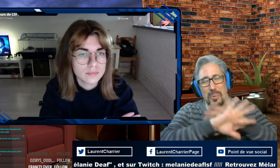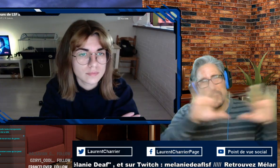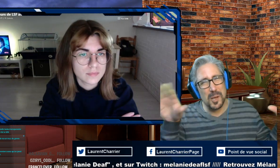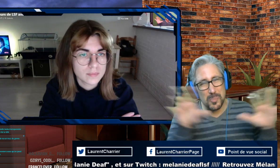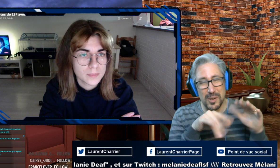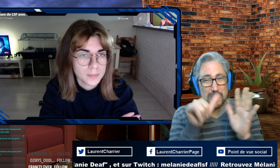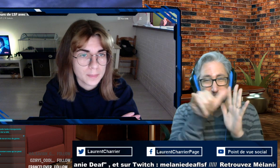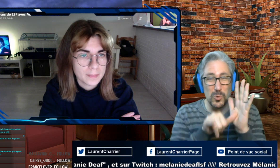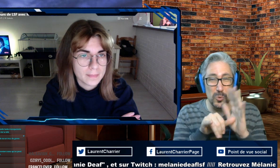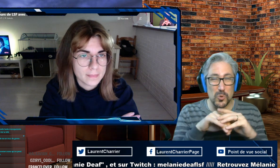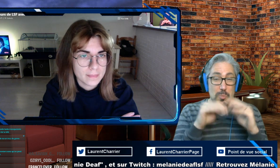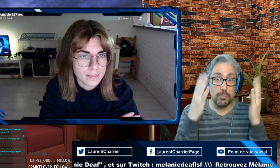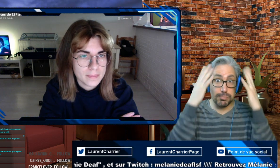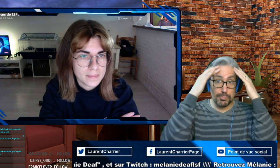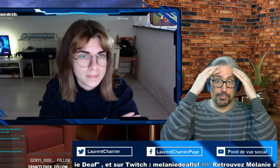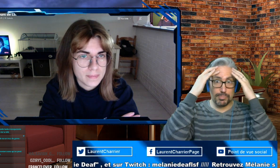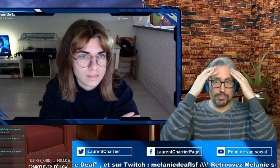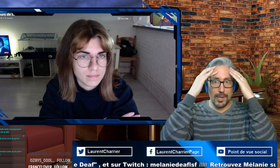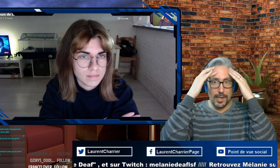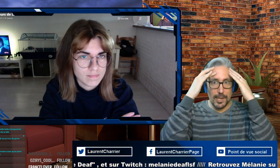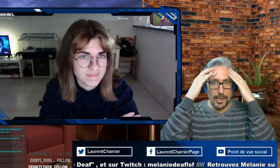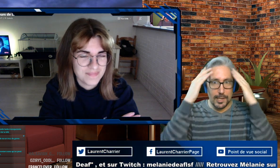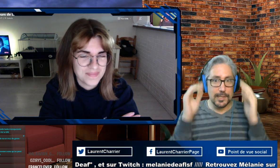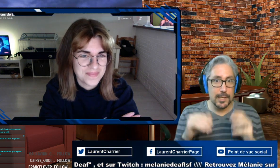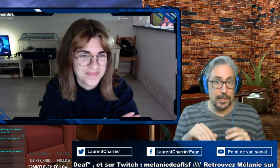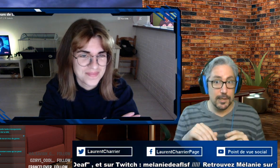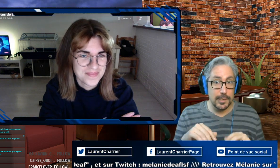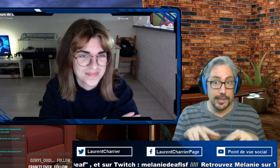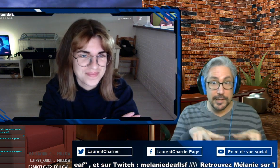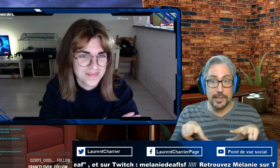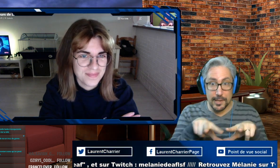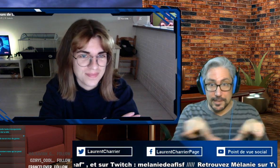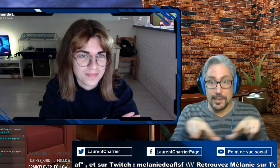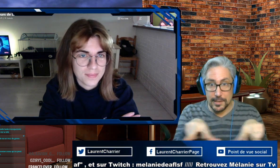intéressant. Plein sur YouTube.